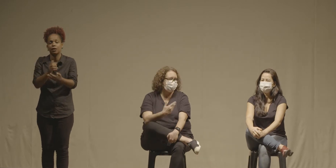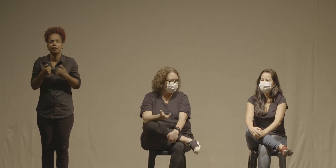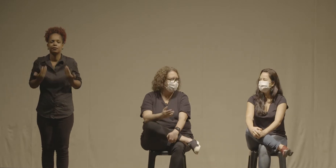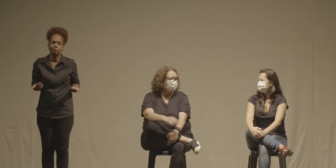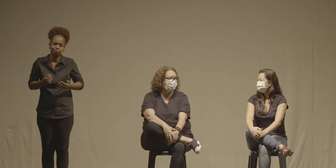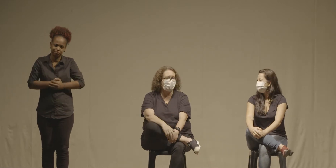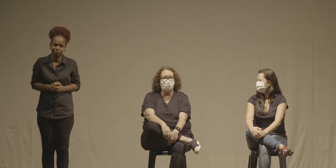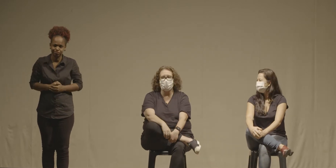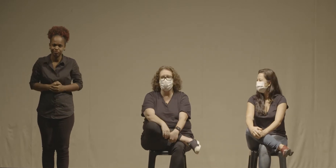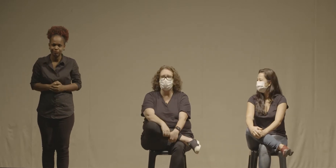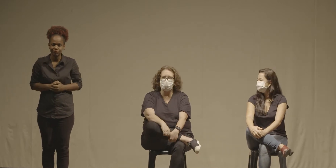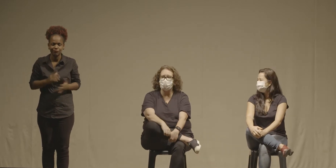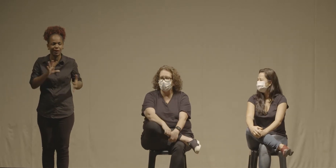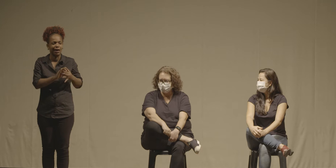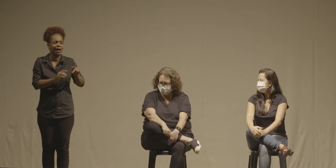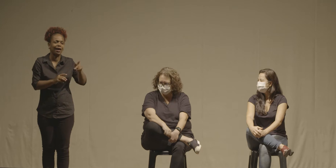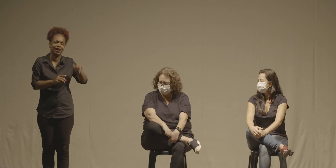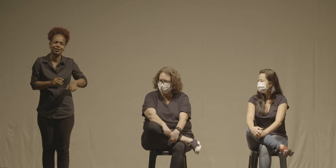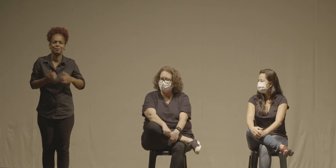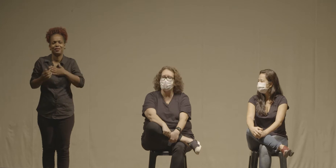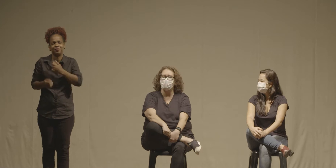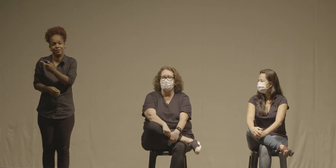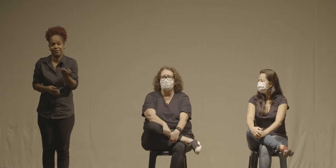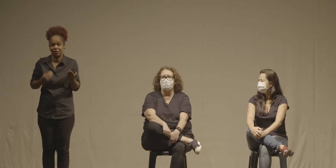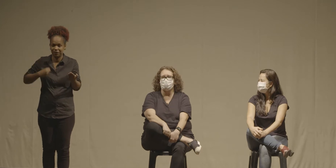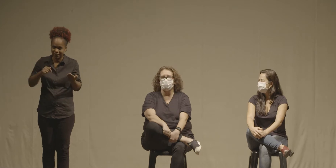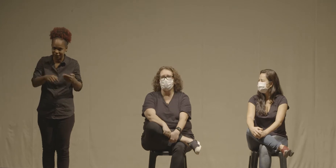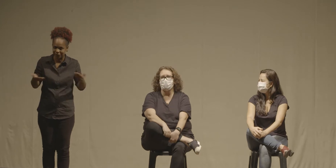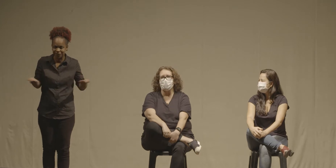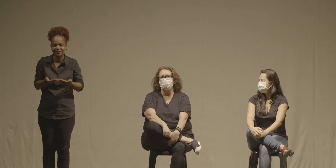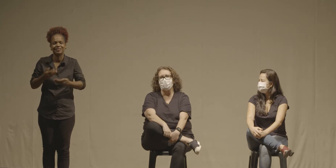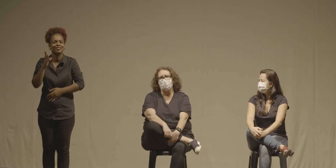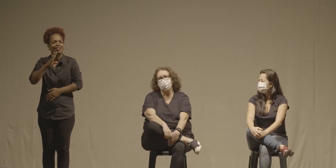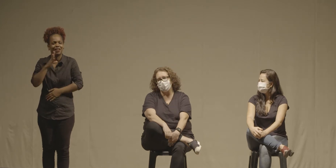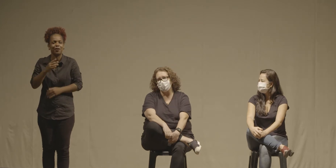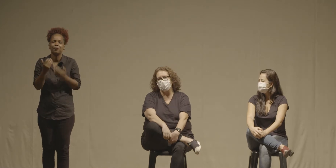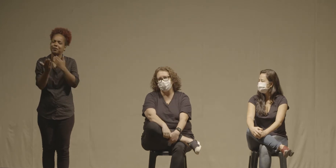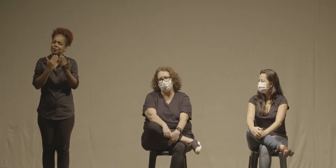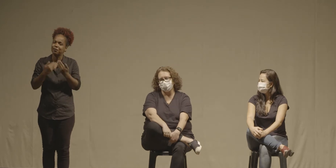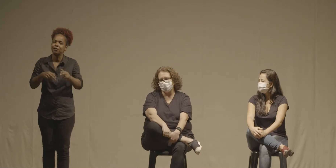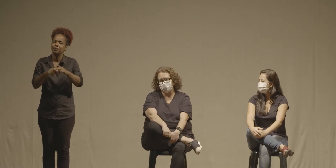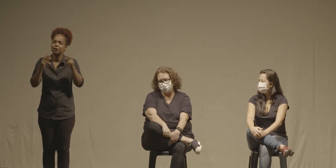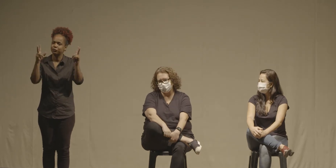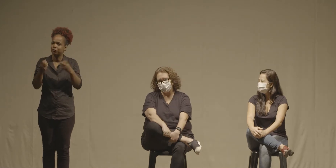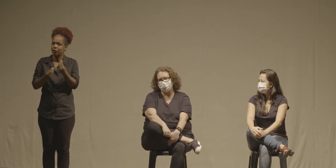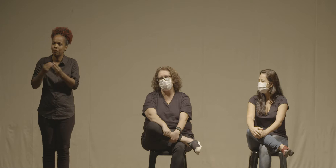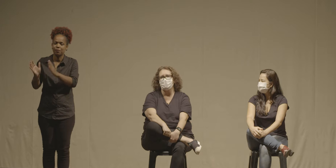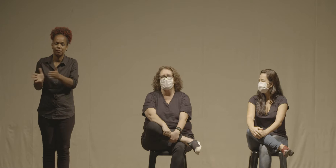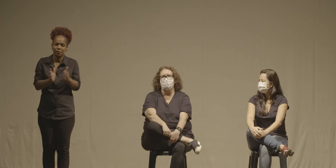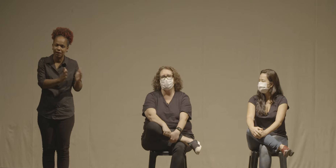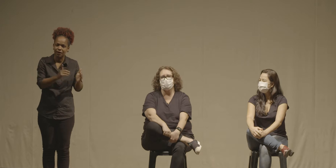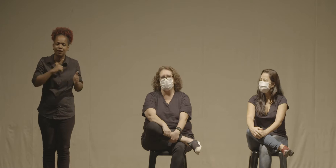Então, assim, reiterando o que a Ellen disse, muito prazer ter vocês aqui e vai ser muito legal falar sobre o processo de Mulheres à